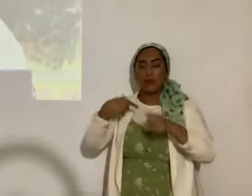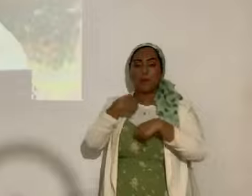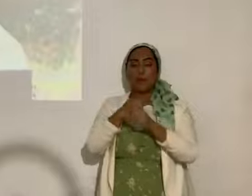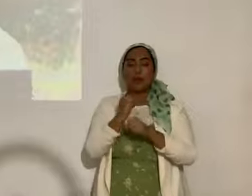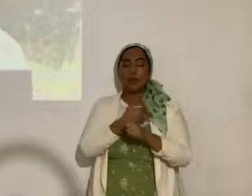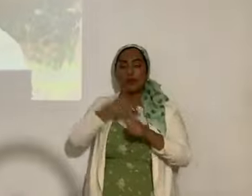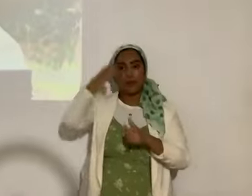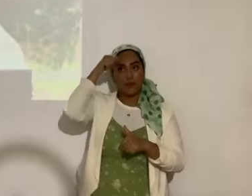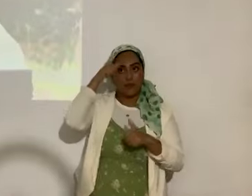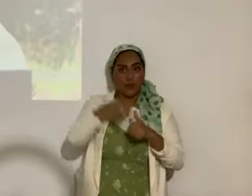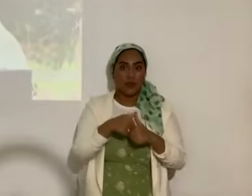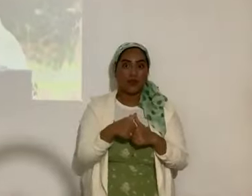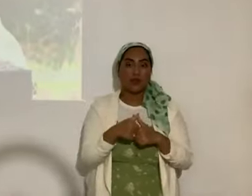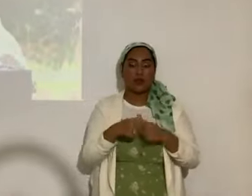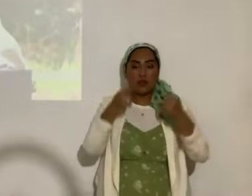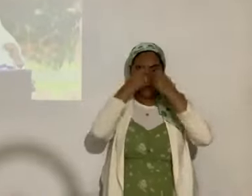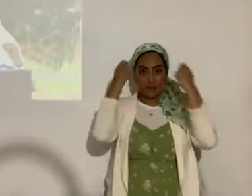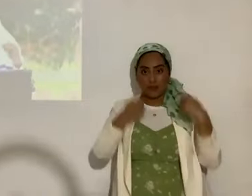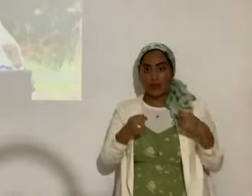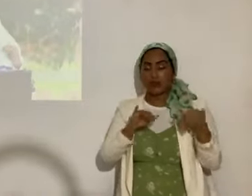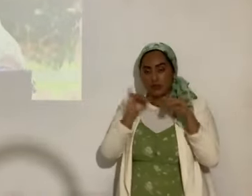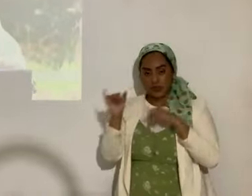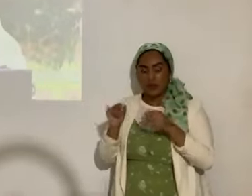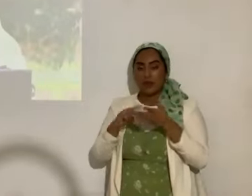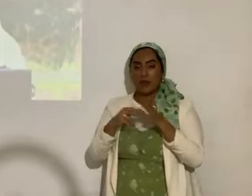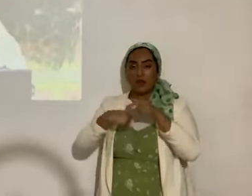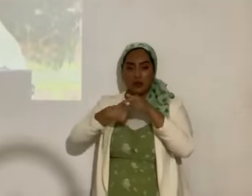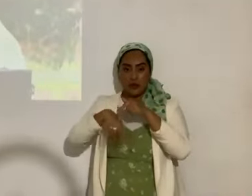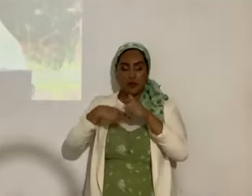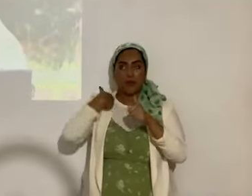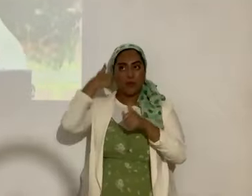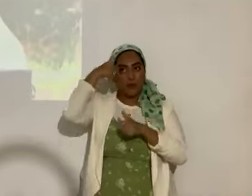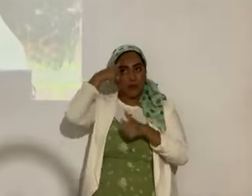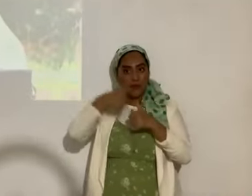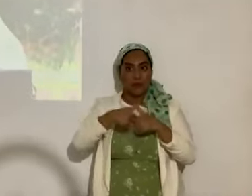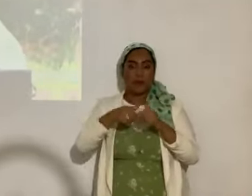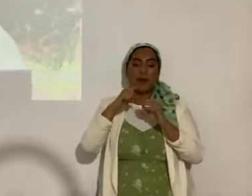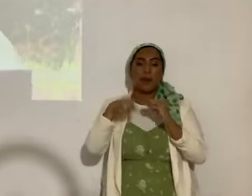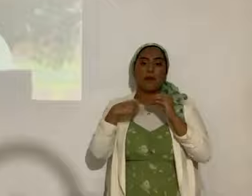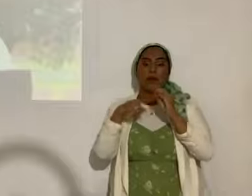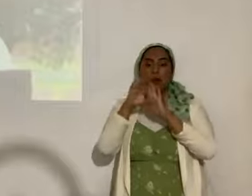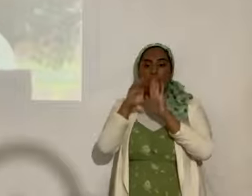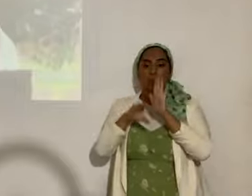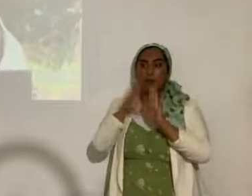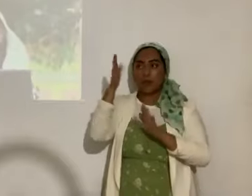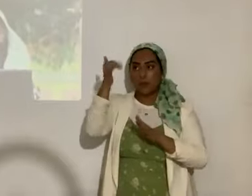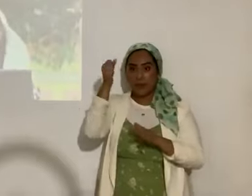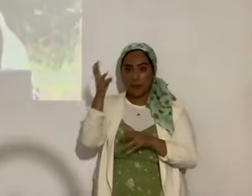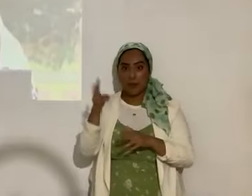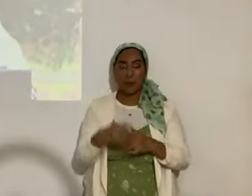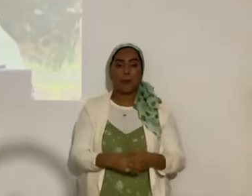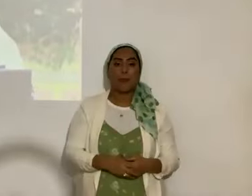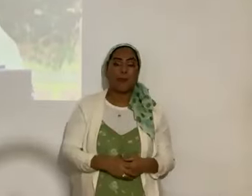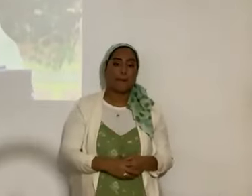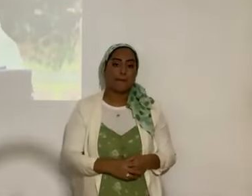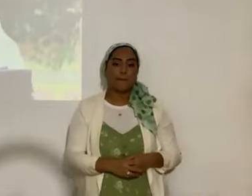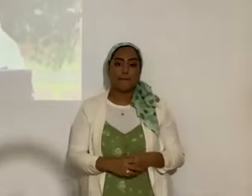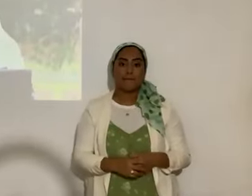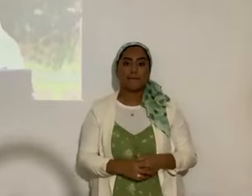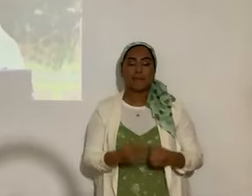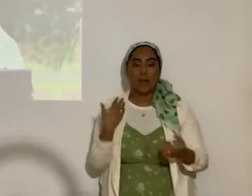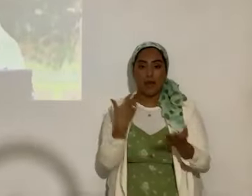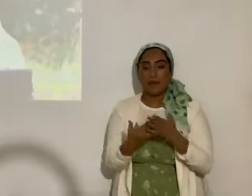recordatorio de hecho el talin aquí lo tiene es el nos hacen un recordatorio de los mandamientos de yahshua Pero principalmente los mandamientos